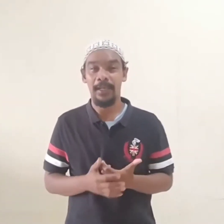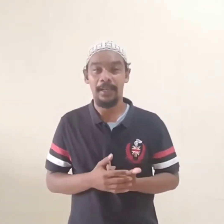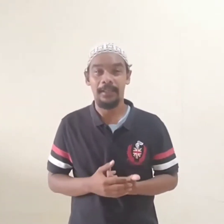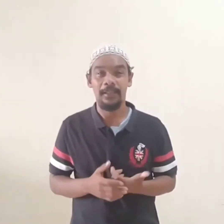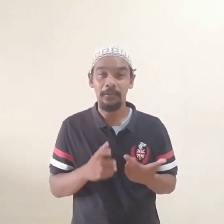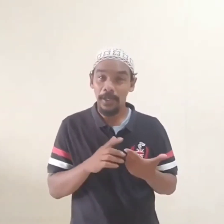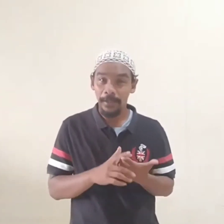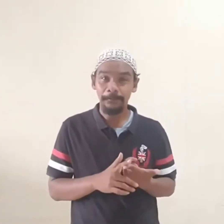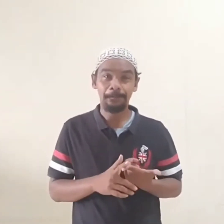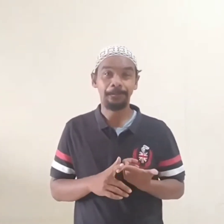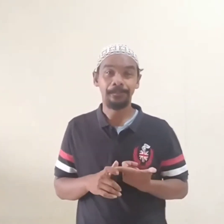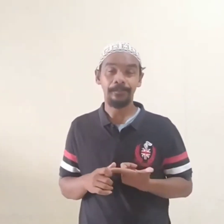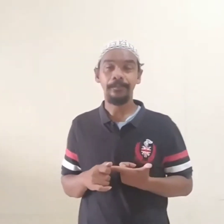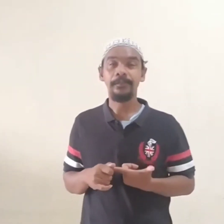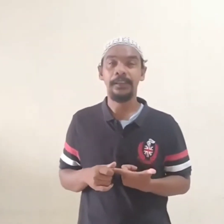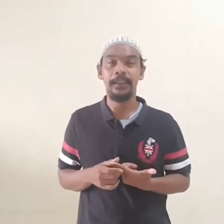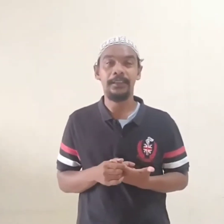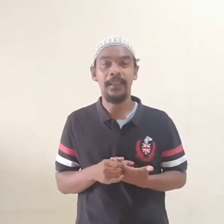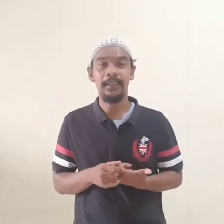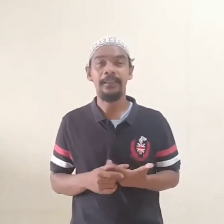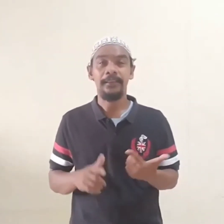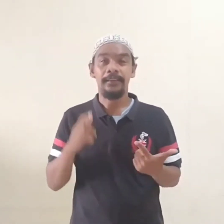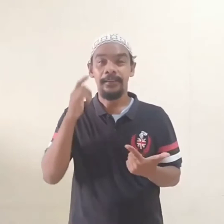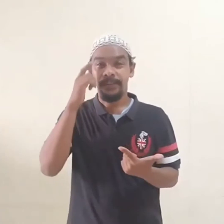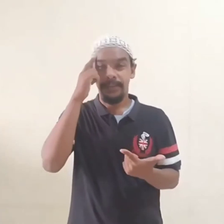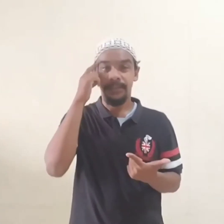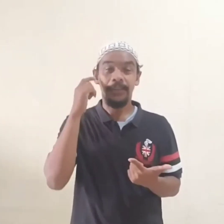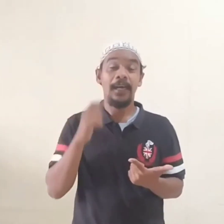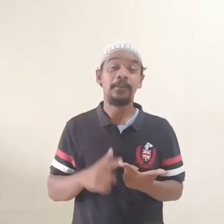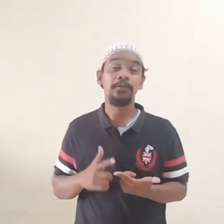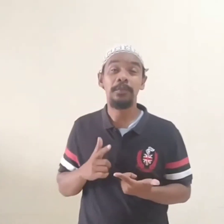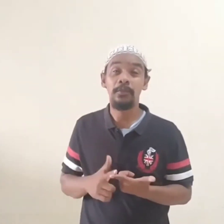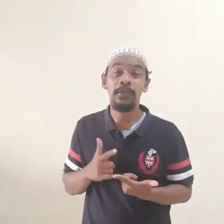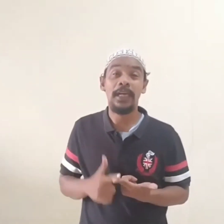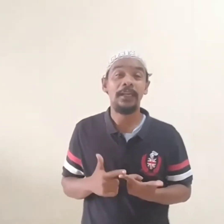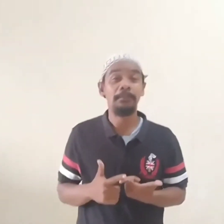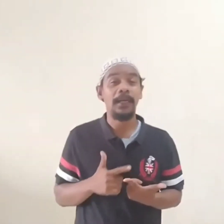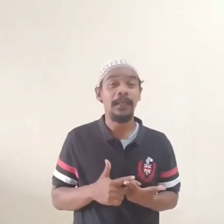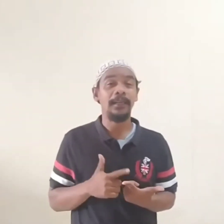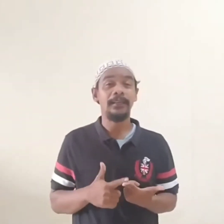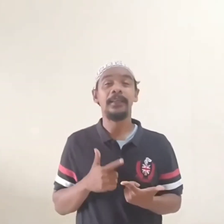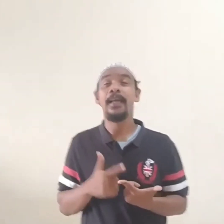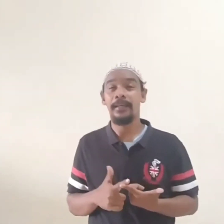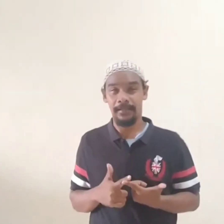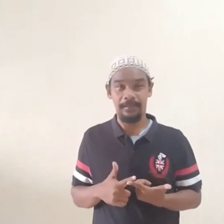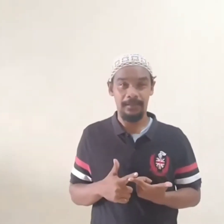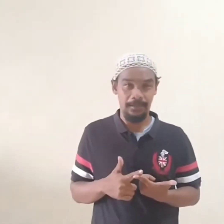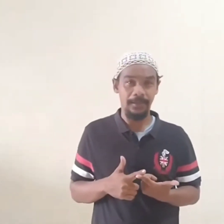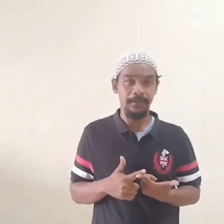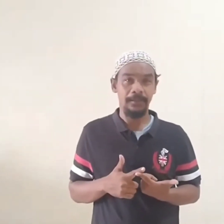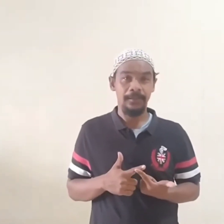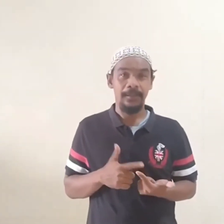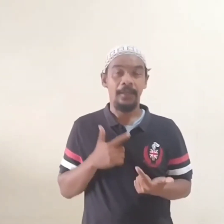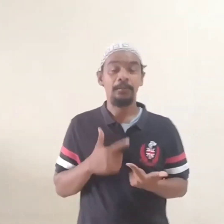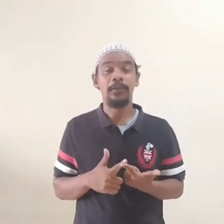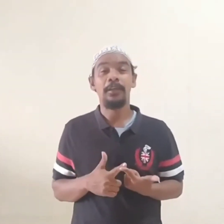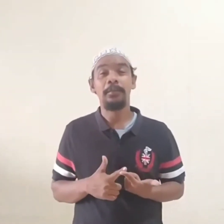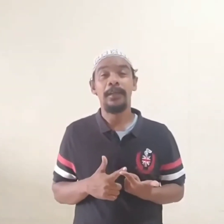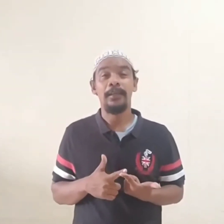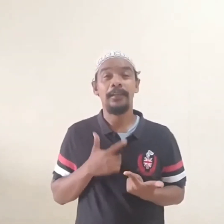renang. Yang kedua, kita harus menggunakan pakaian renang, ya. Menggunakan pakaian